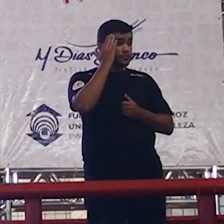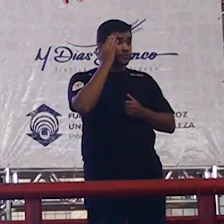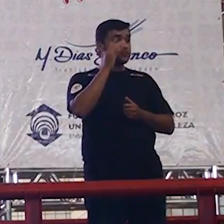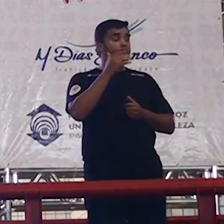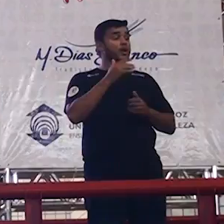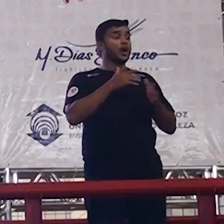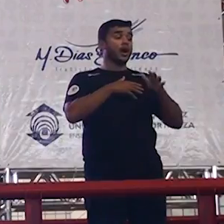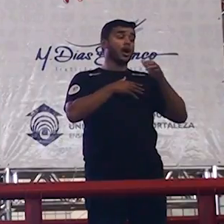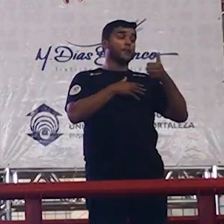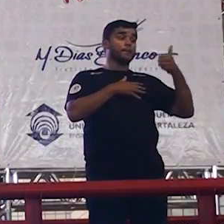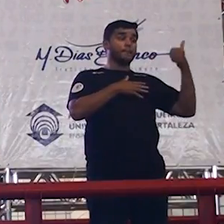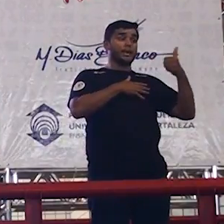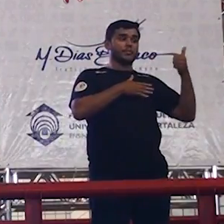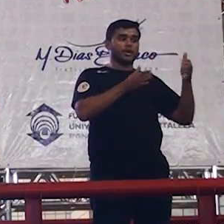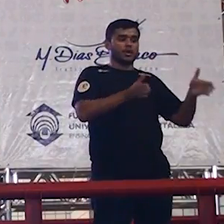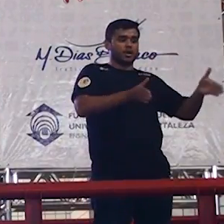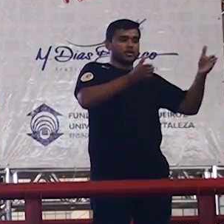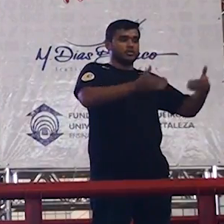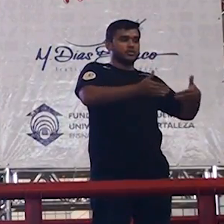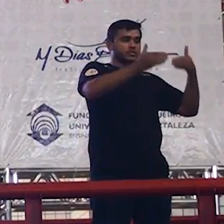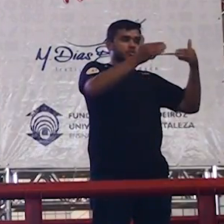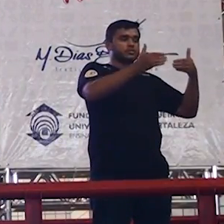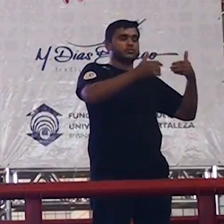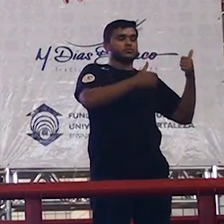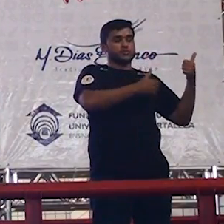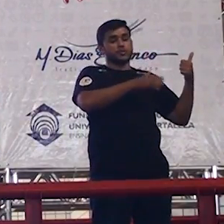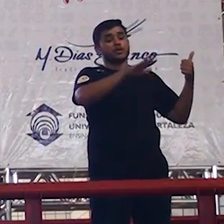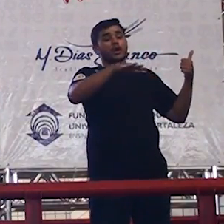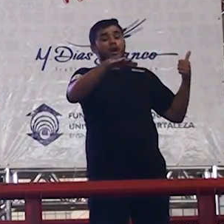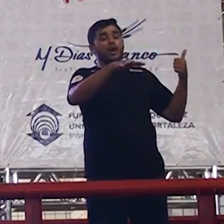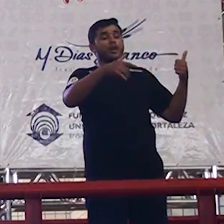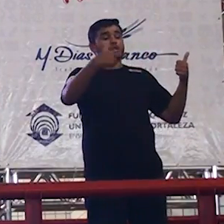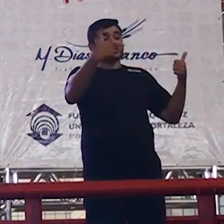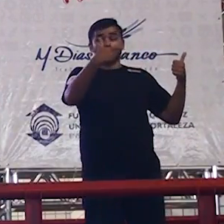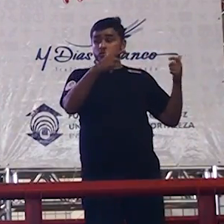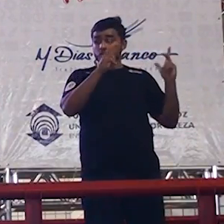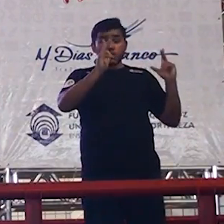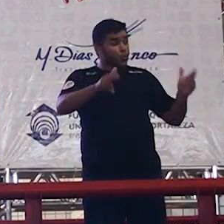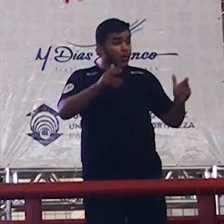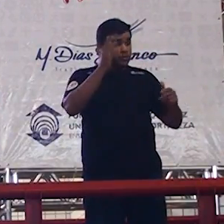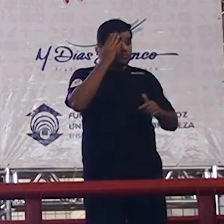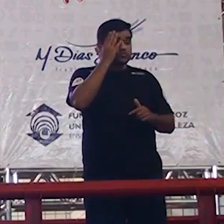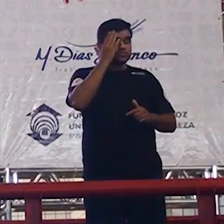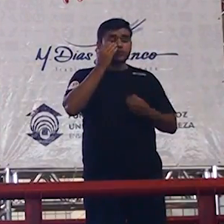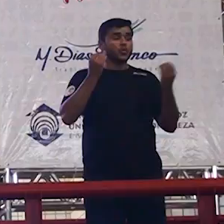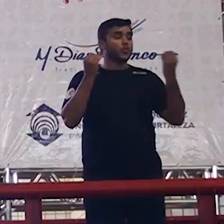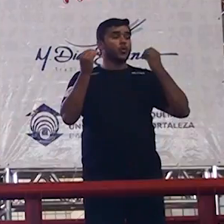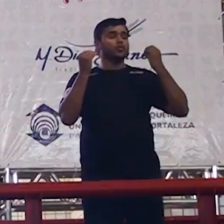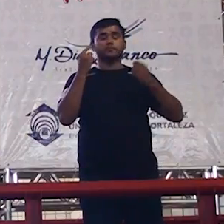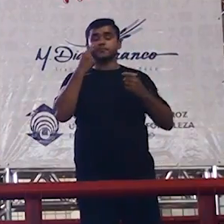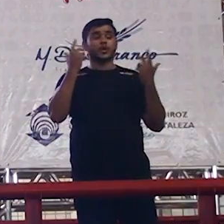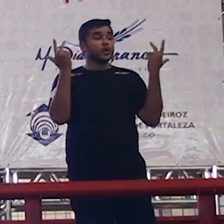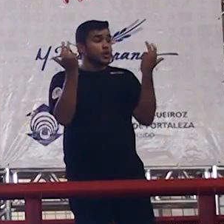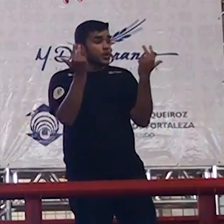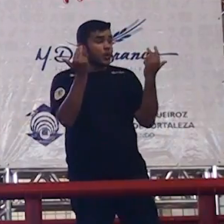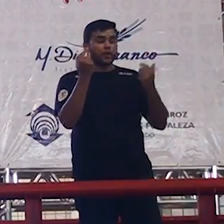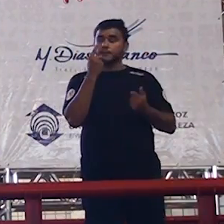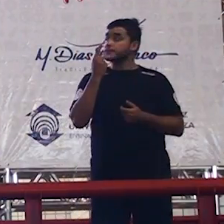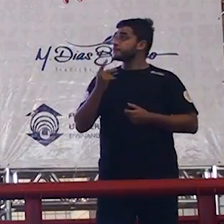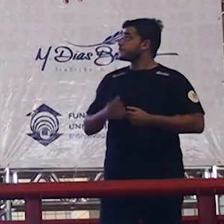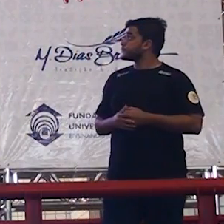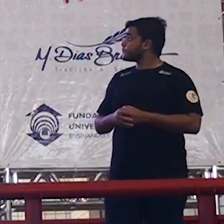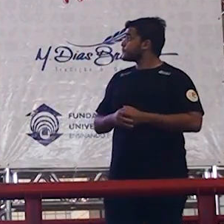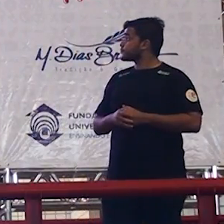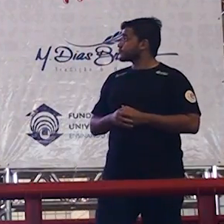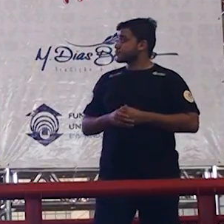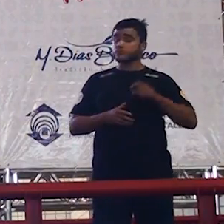primeiro é igual à área do segundo. Então, igualando, ó, X